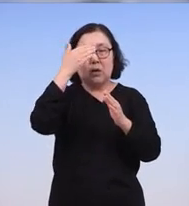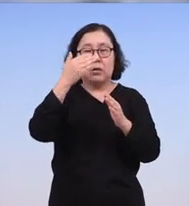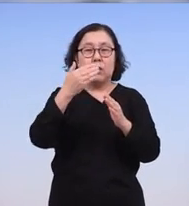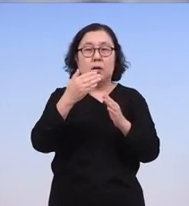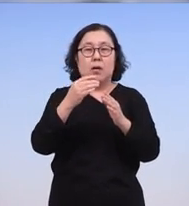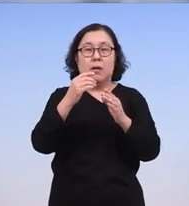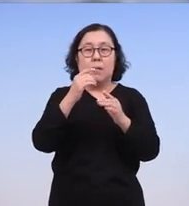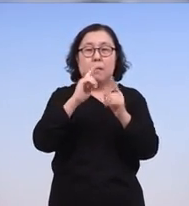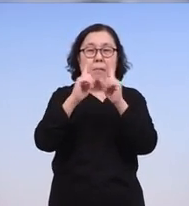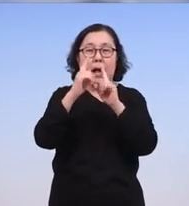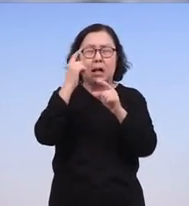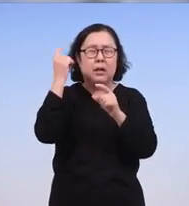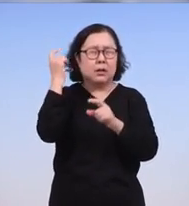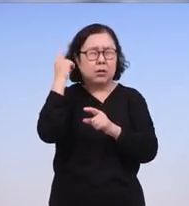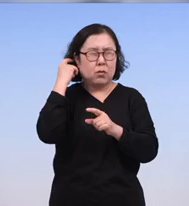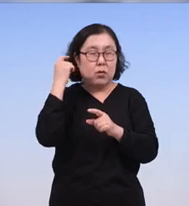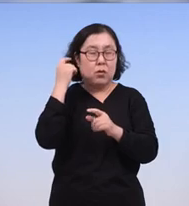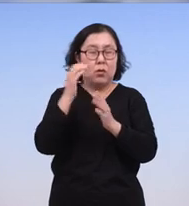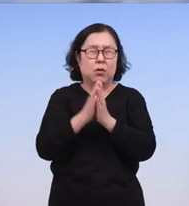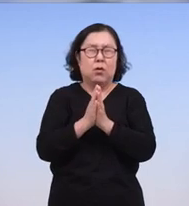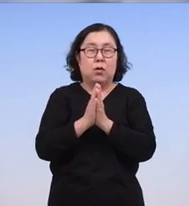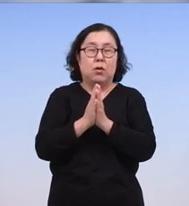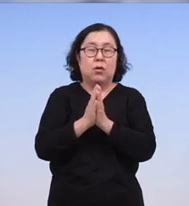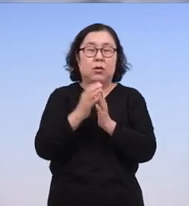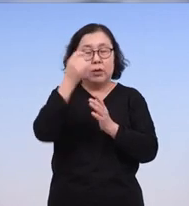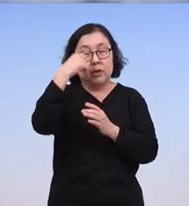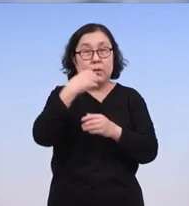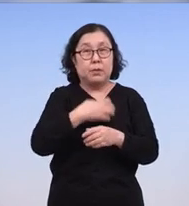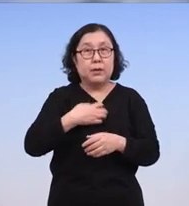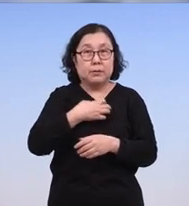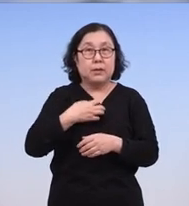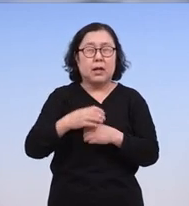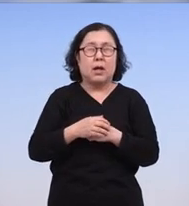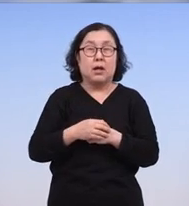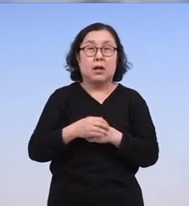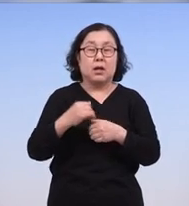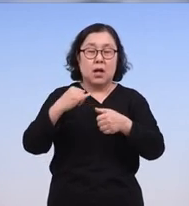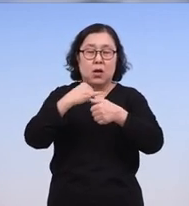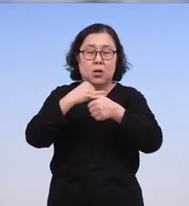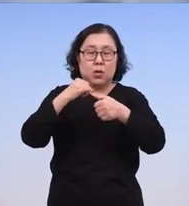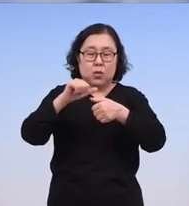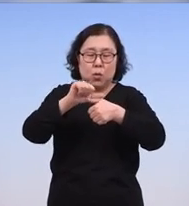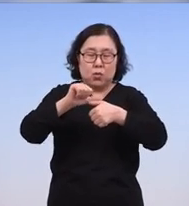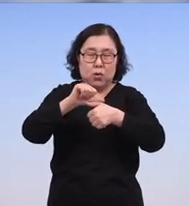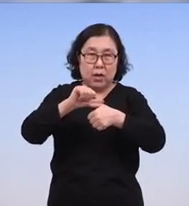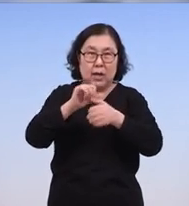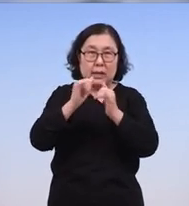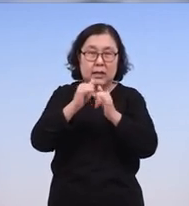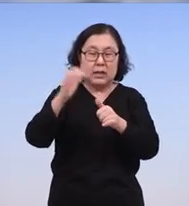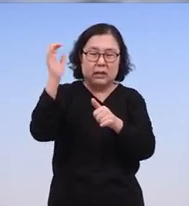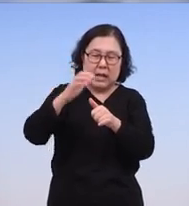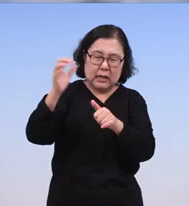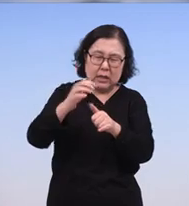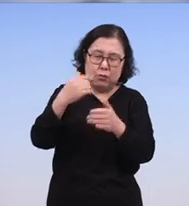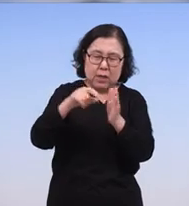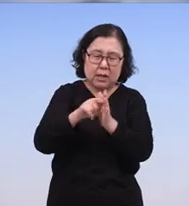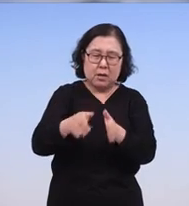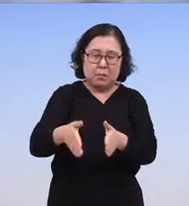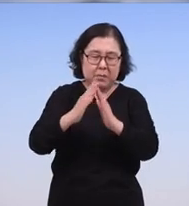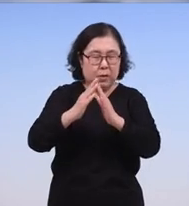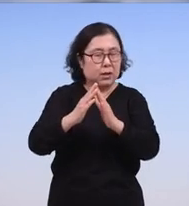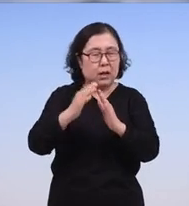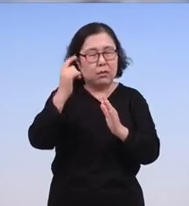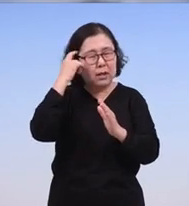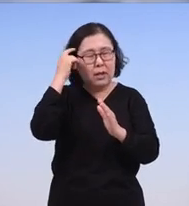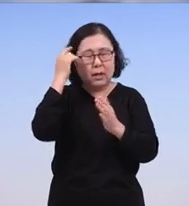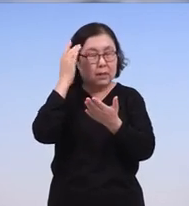마음이 슬펐습니다. 또 뭐 동성애자들 까자는 거겠지. 교회를 이렇게 불신하는 게 너무 마음이 아파요.